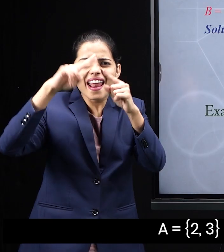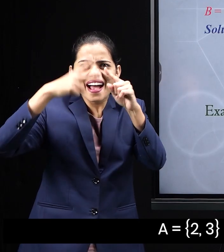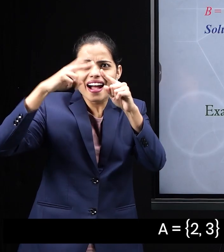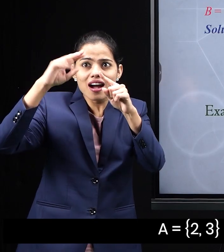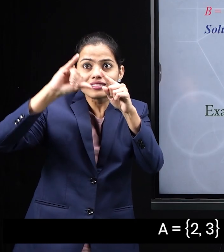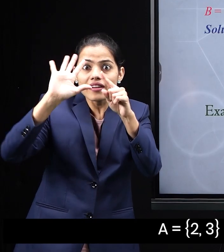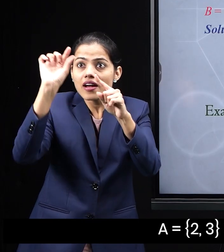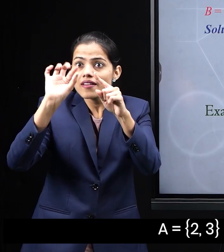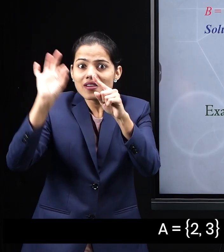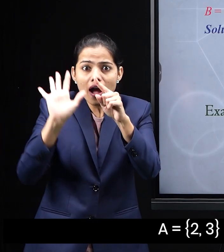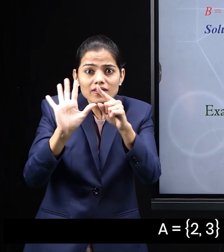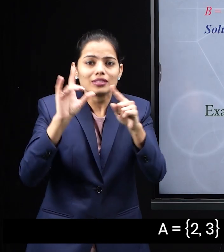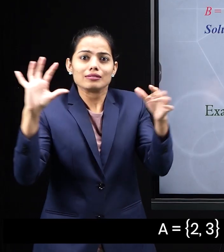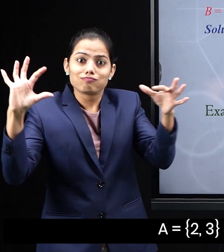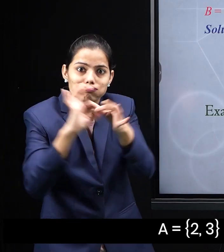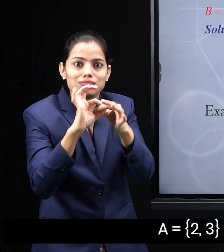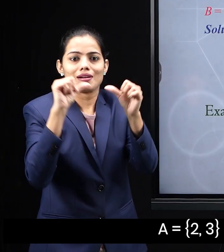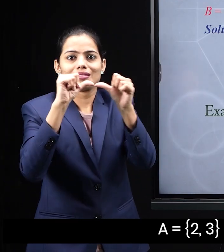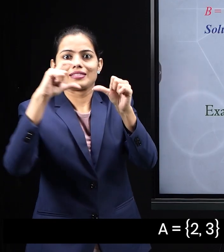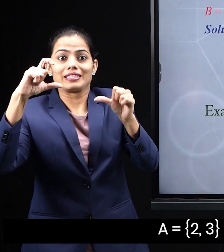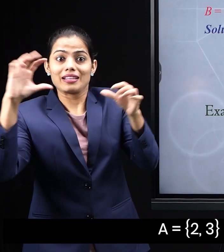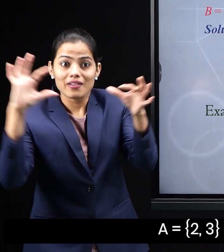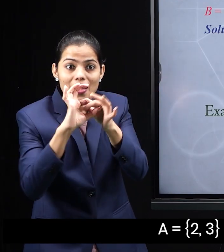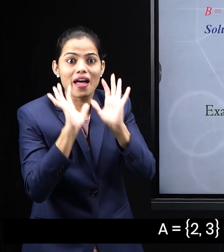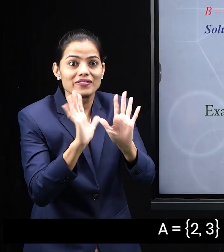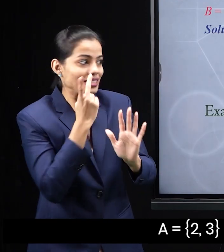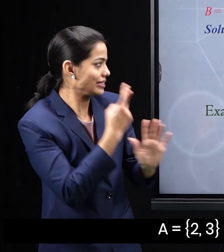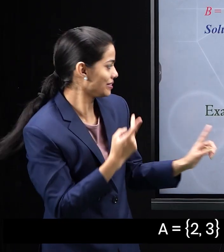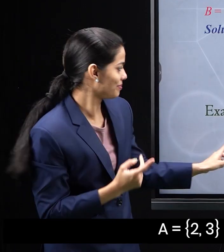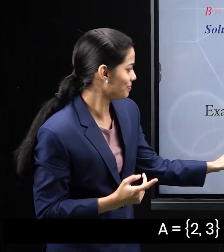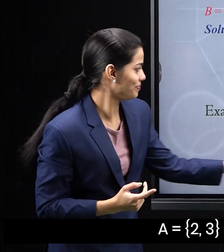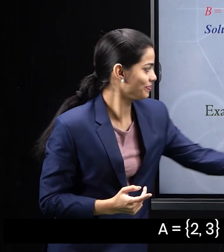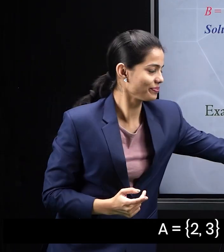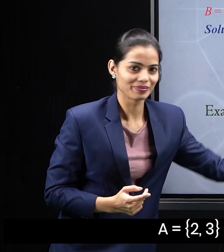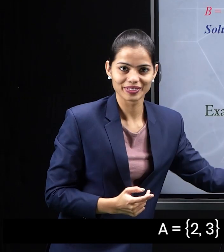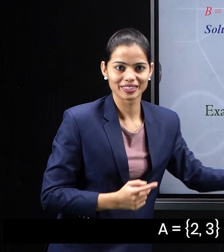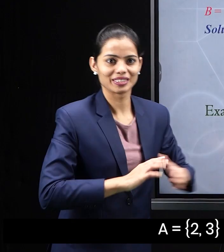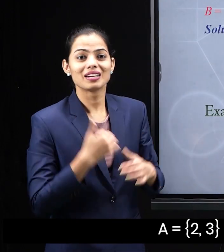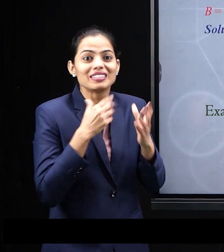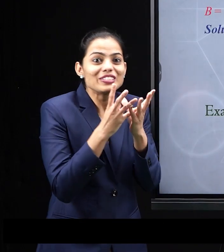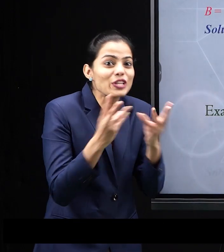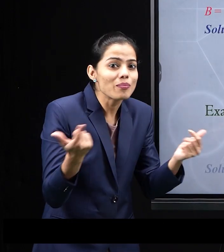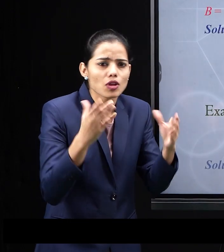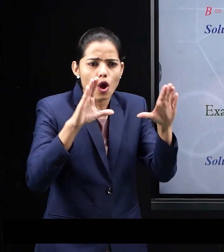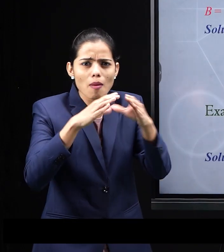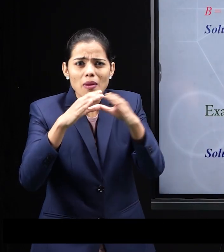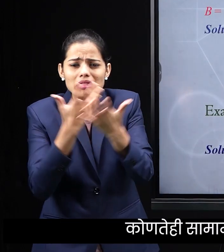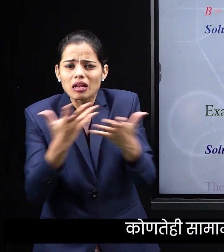dash a intersection c शोधा. द्रवण